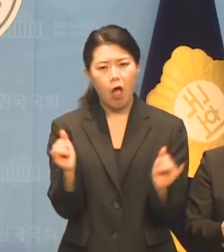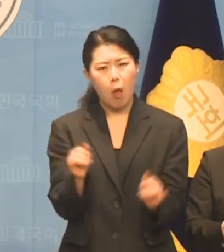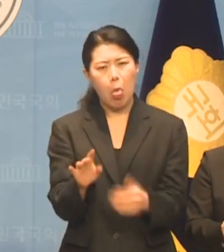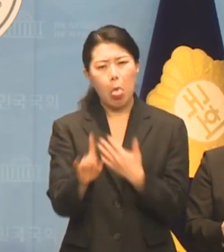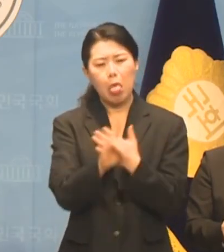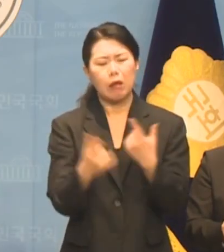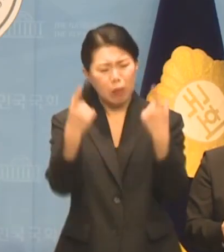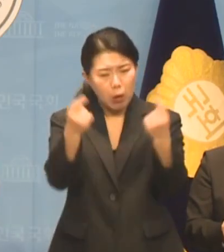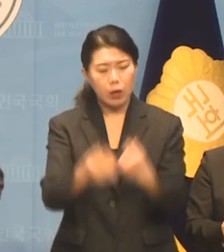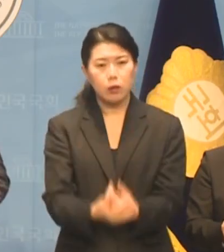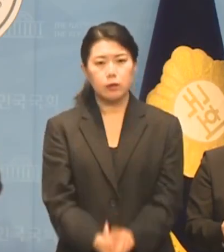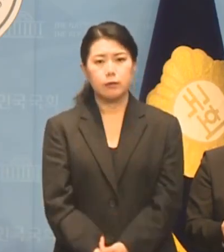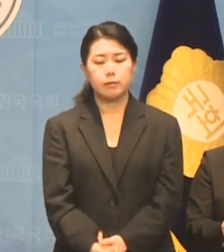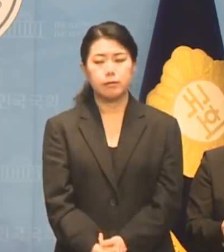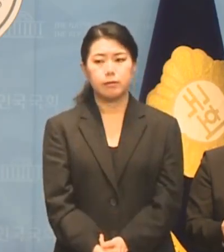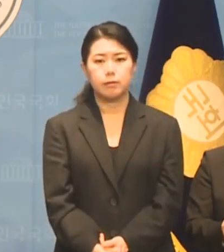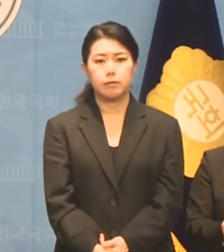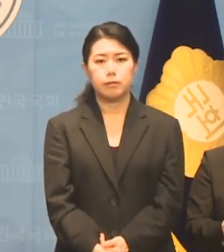것이기 때문입니다.